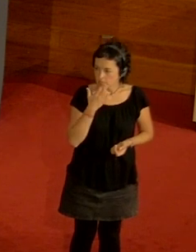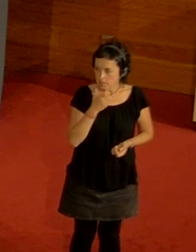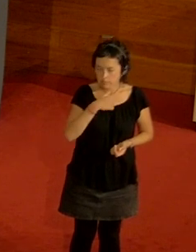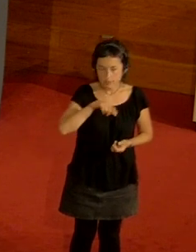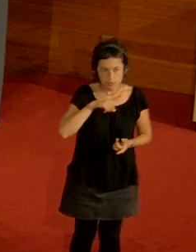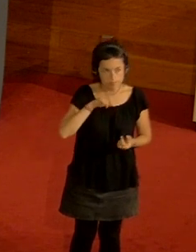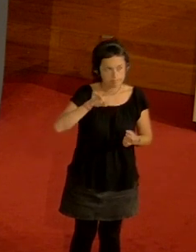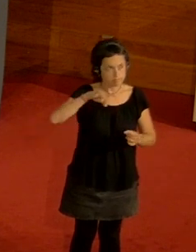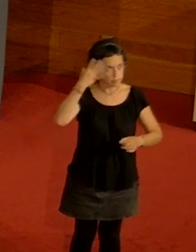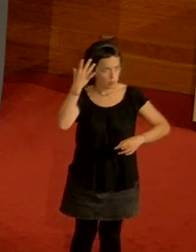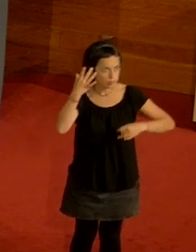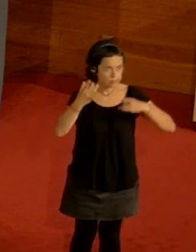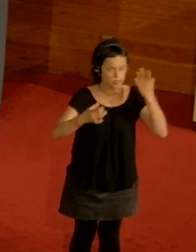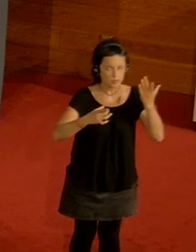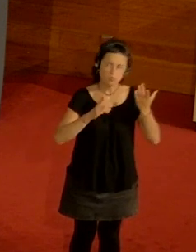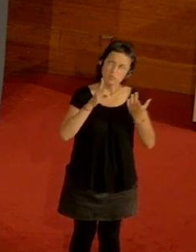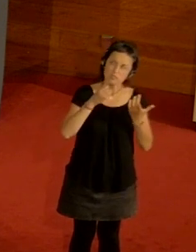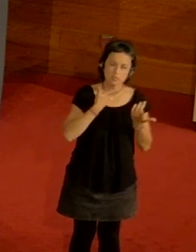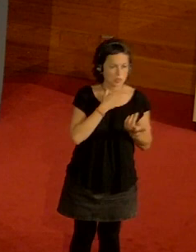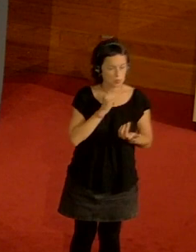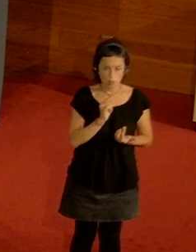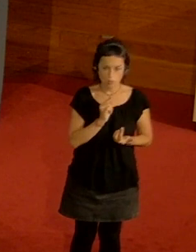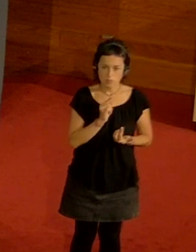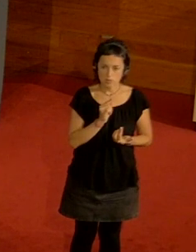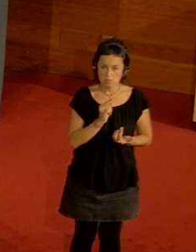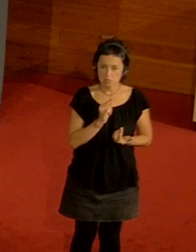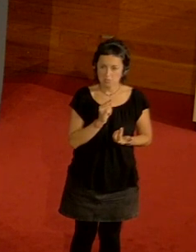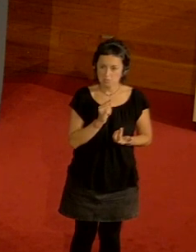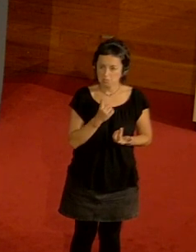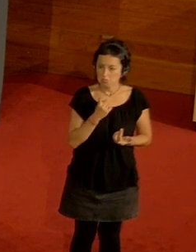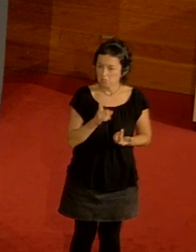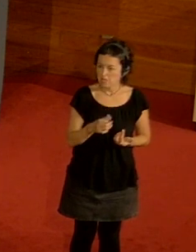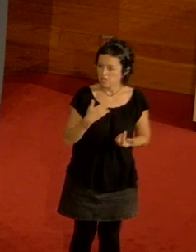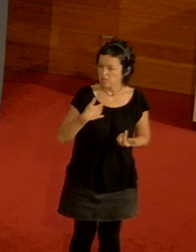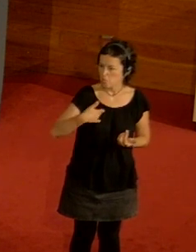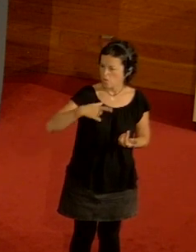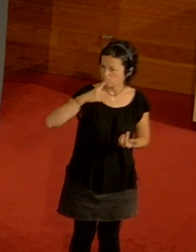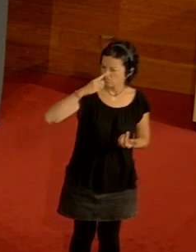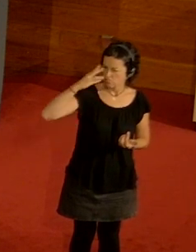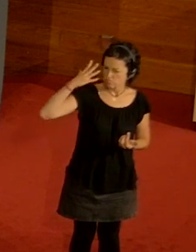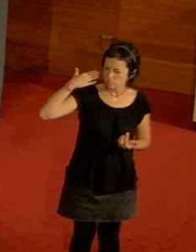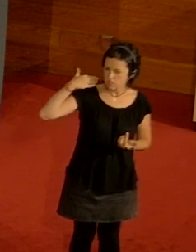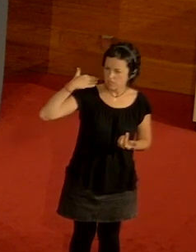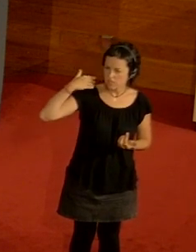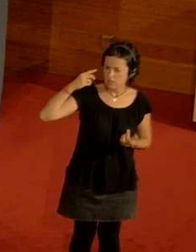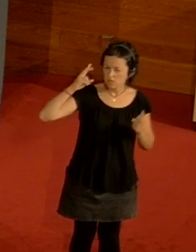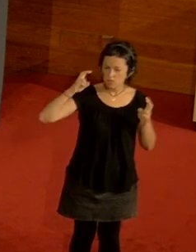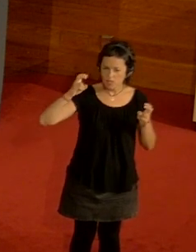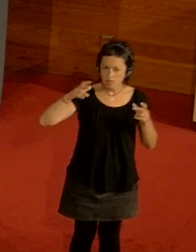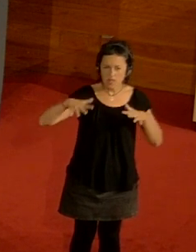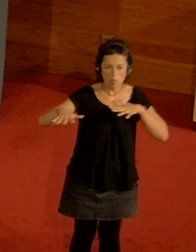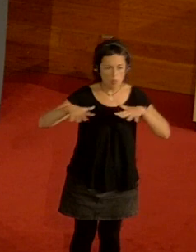convence eh No tenemos que hacer como como lo que aconteció cuando hace unos años con toda esa movilización del